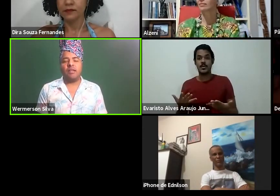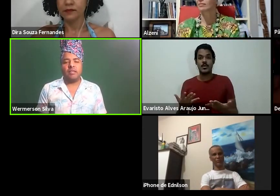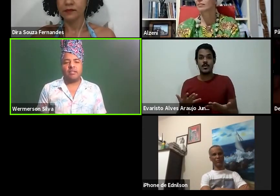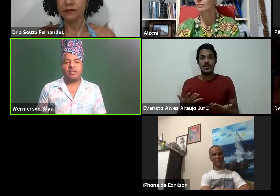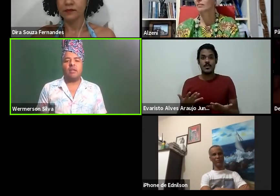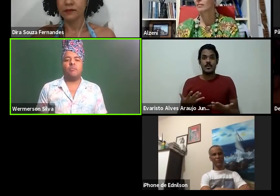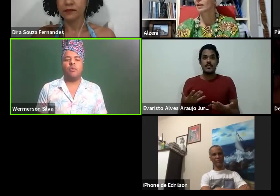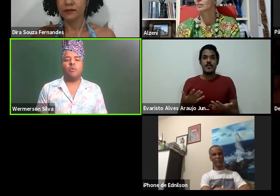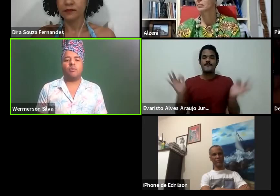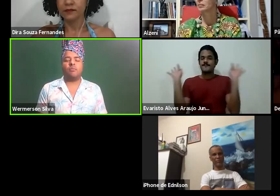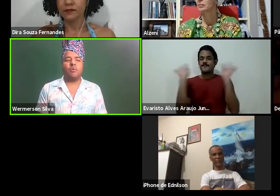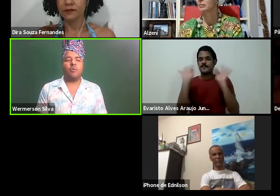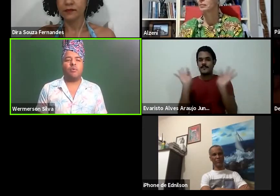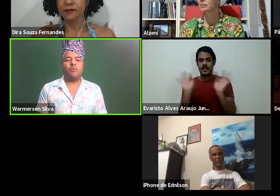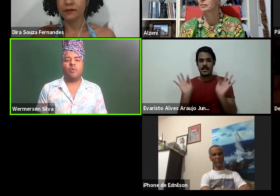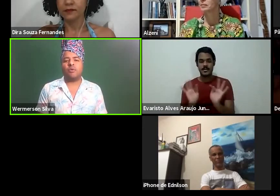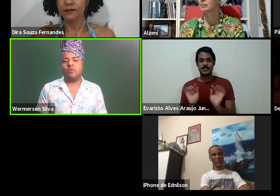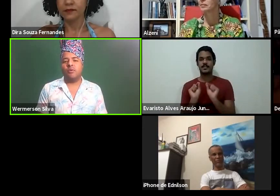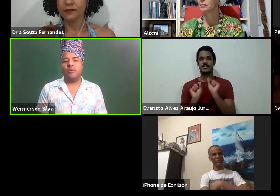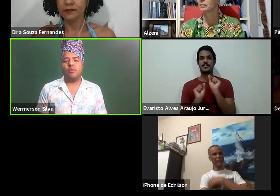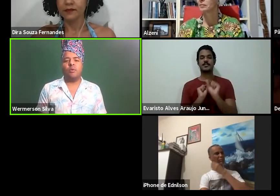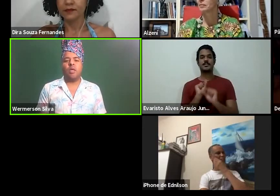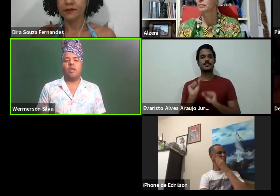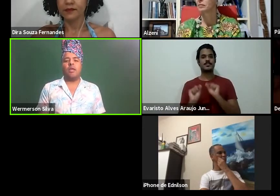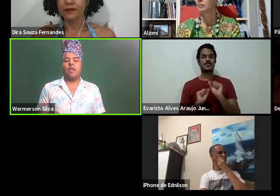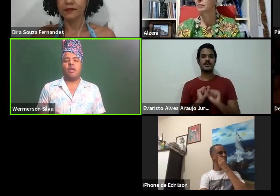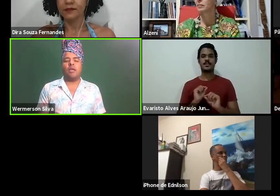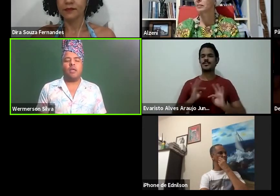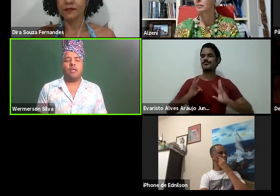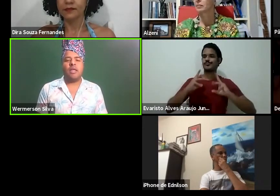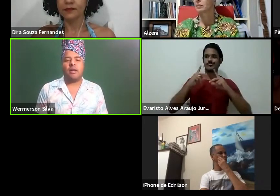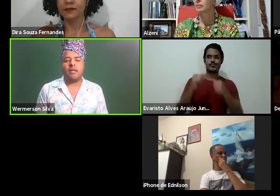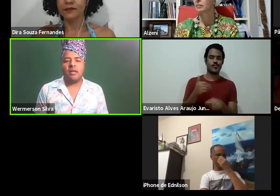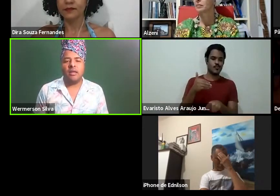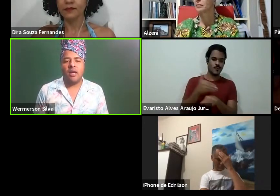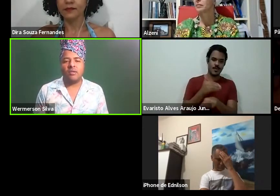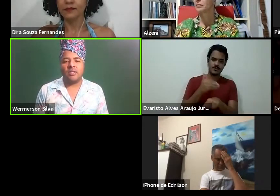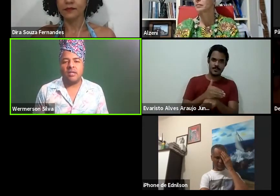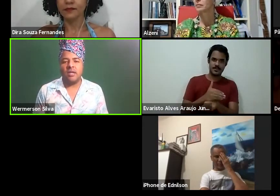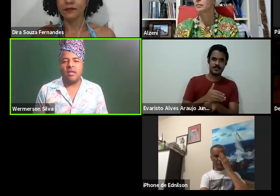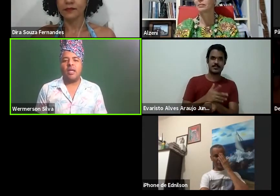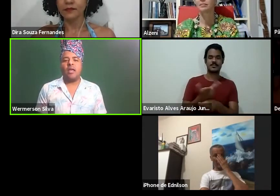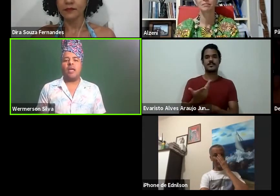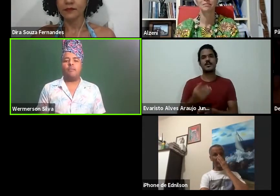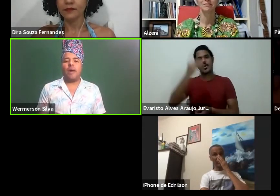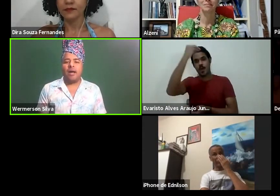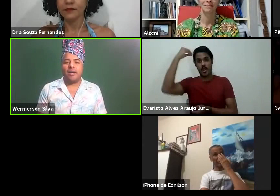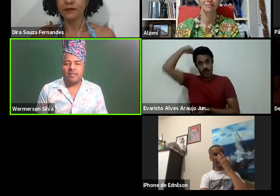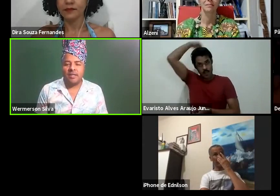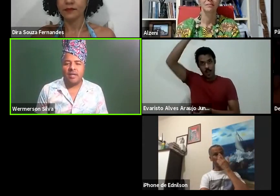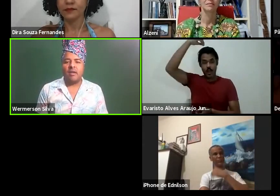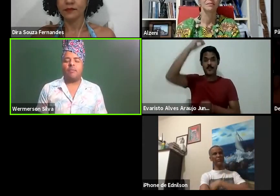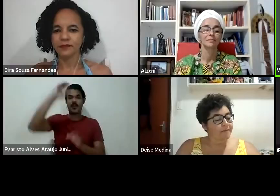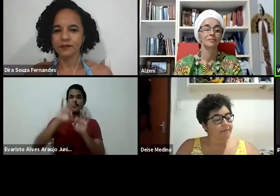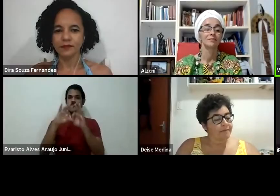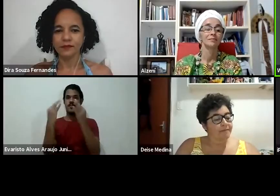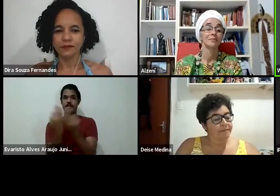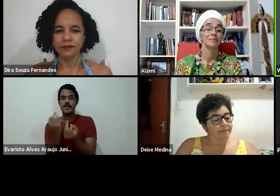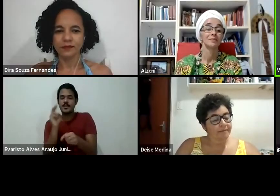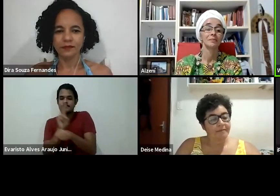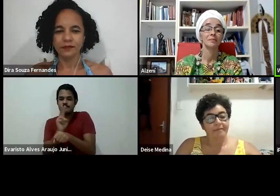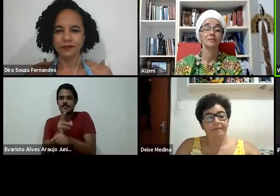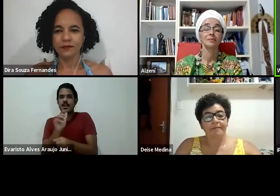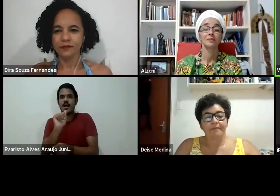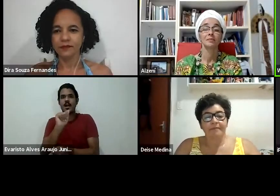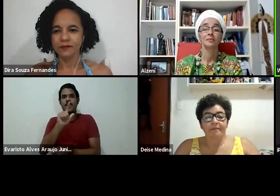muito feliz por tudo, Iaque queria ao Zeni, repasse